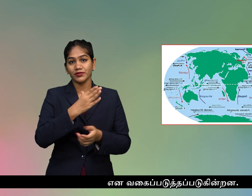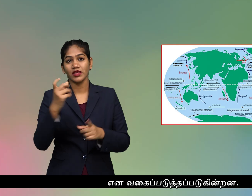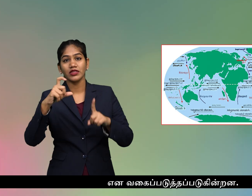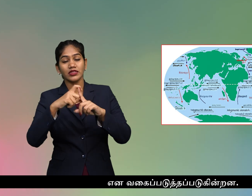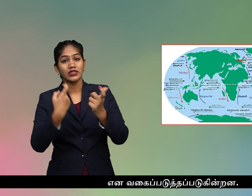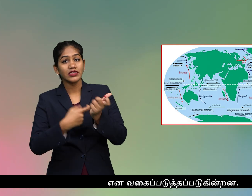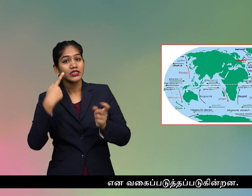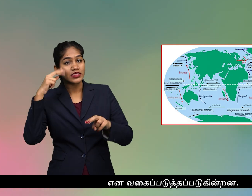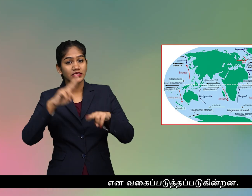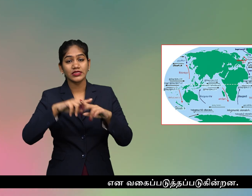வகைப்படுத்தப்படுகின்றன.